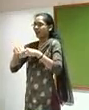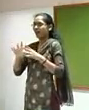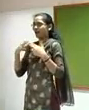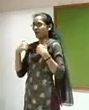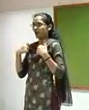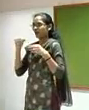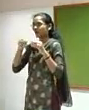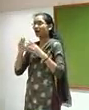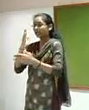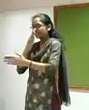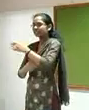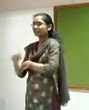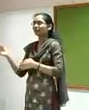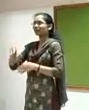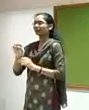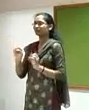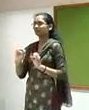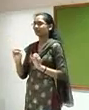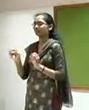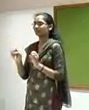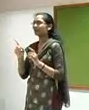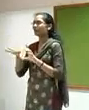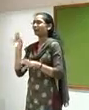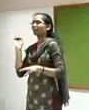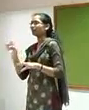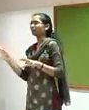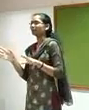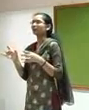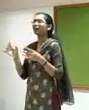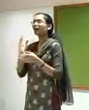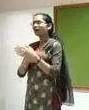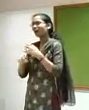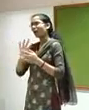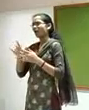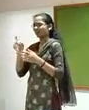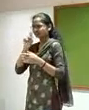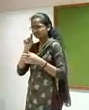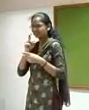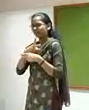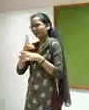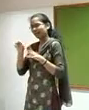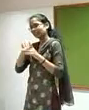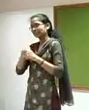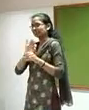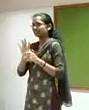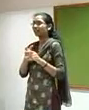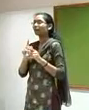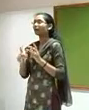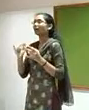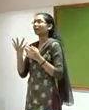this, that the UNCRPD, in recognizing equality and non-discrimination, has